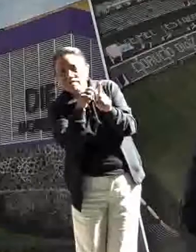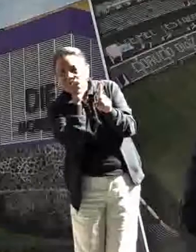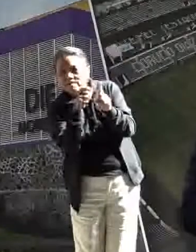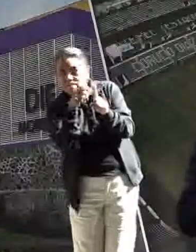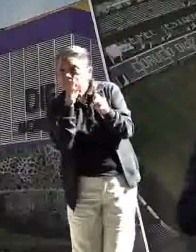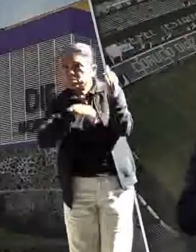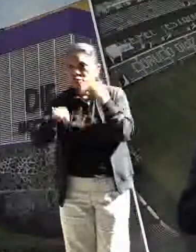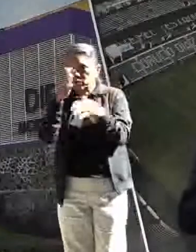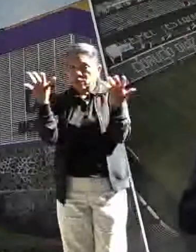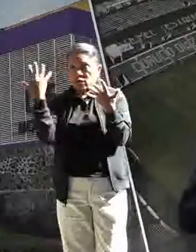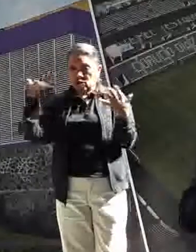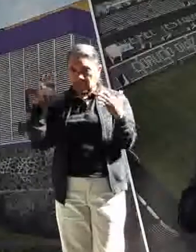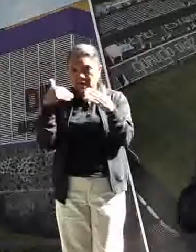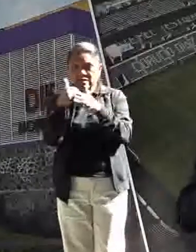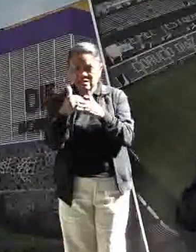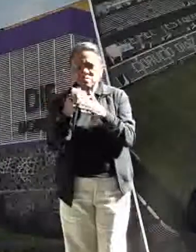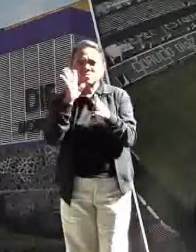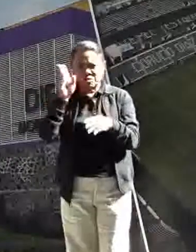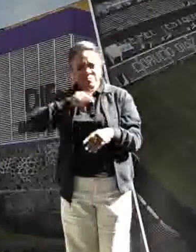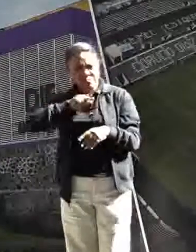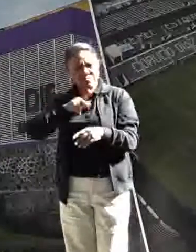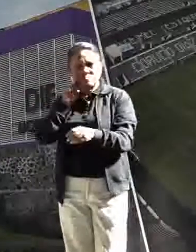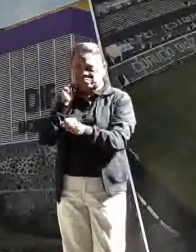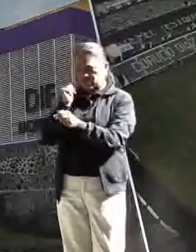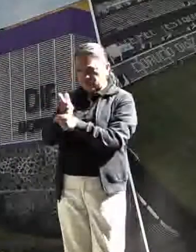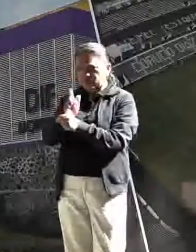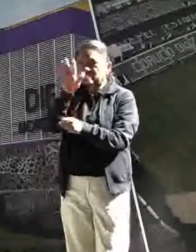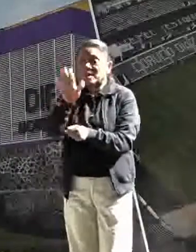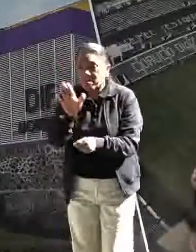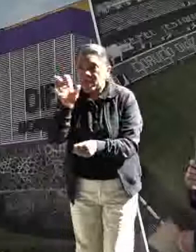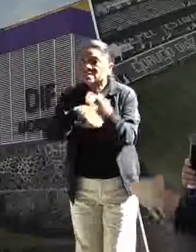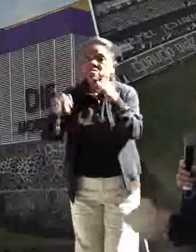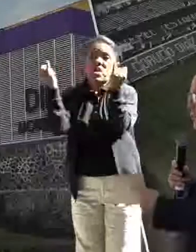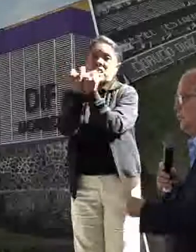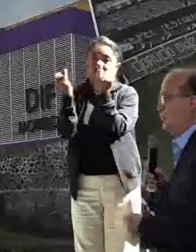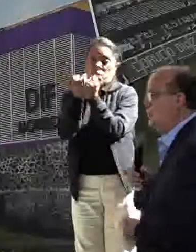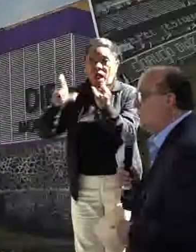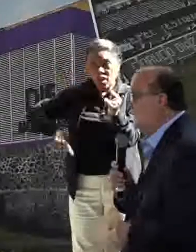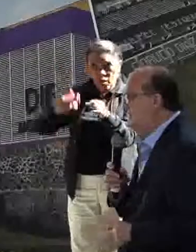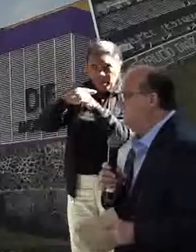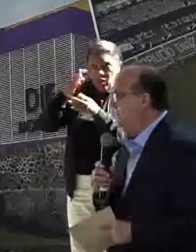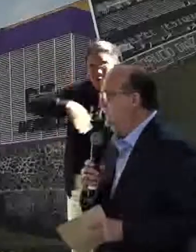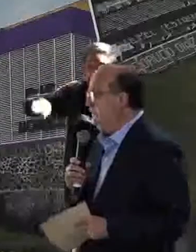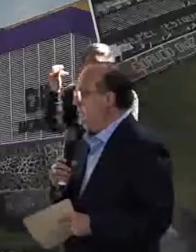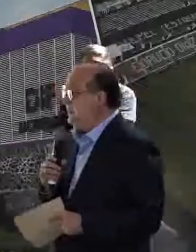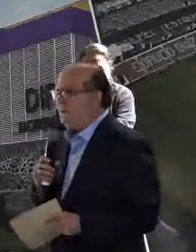hecho, nosotros nos damos cuenta que pareciera que todos somos iguales, y no, no somos